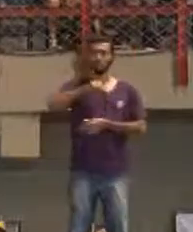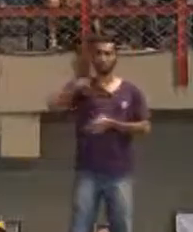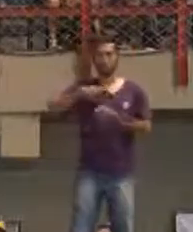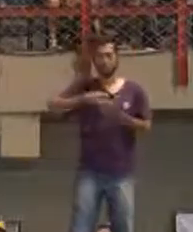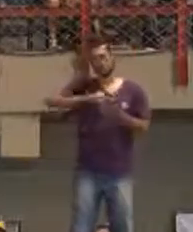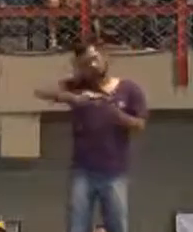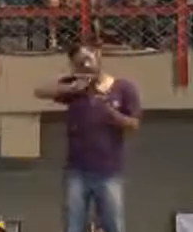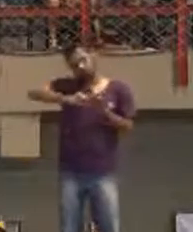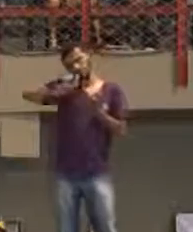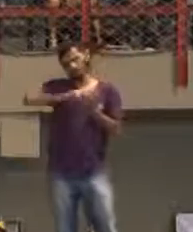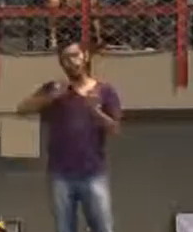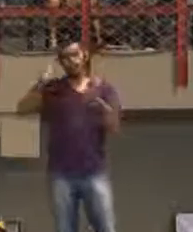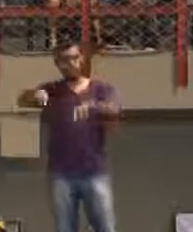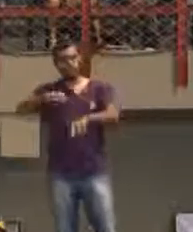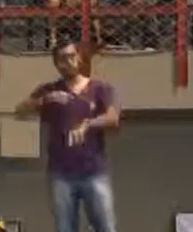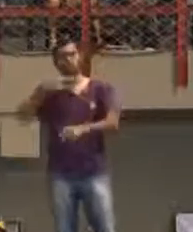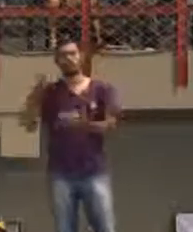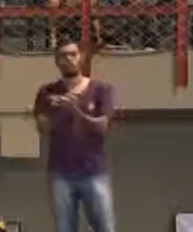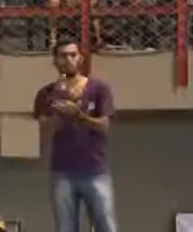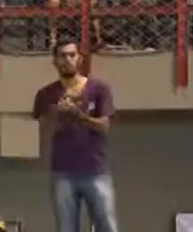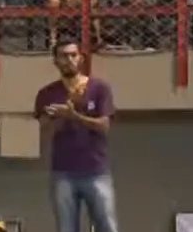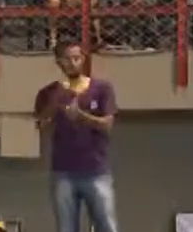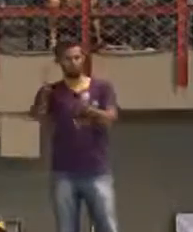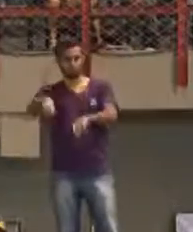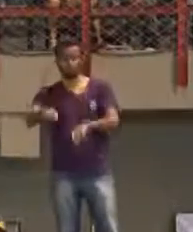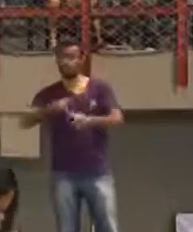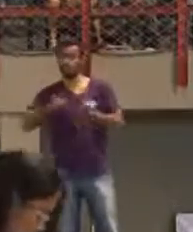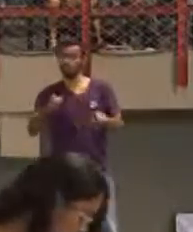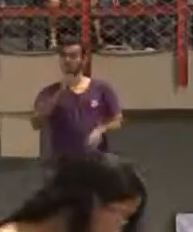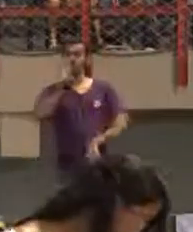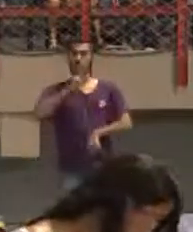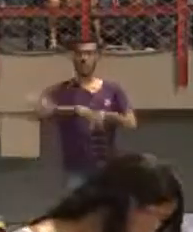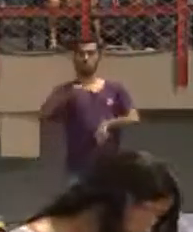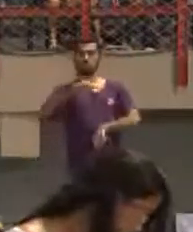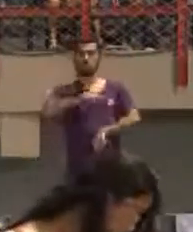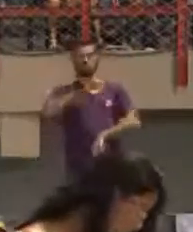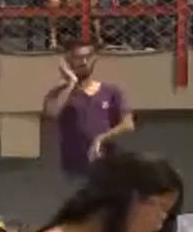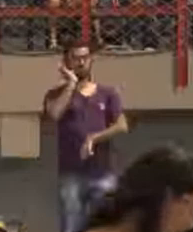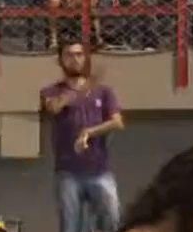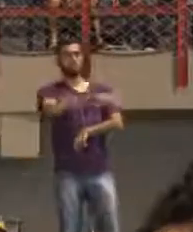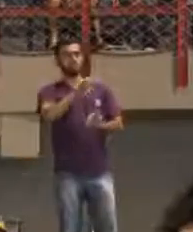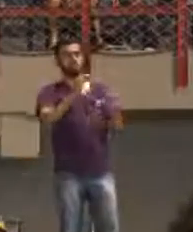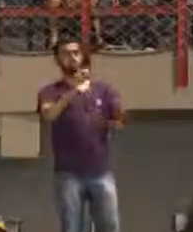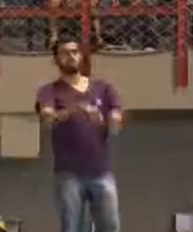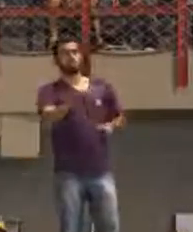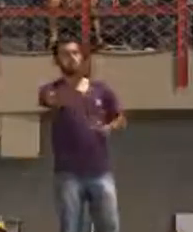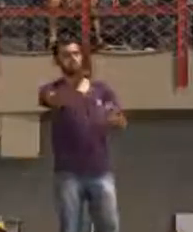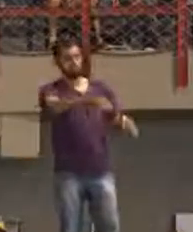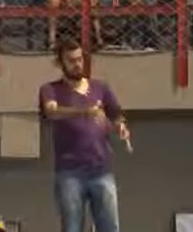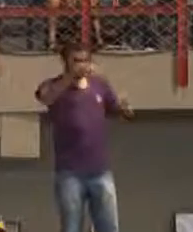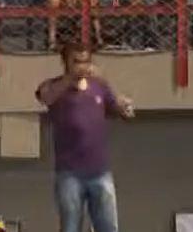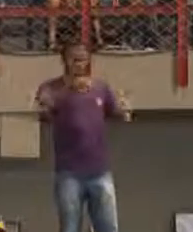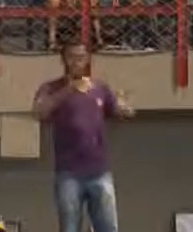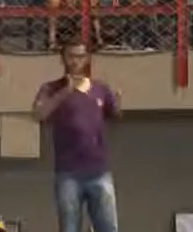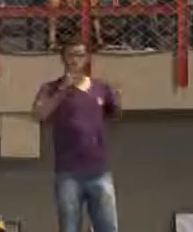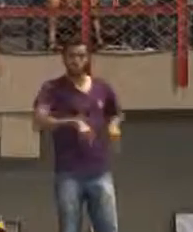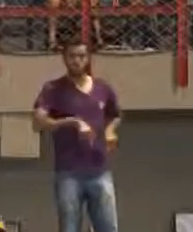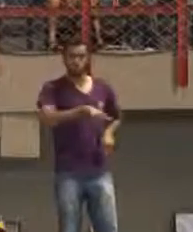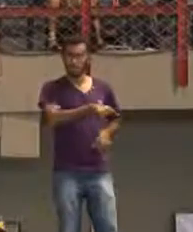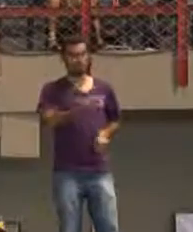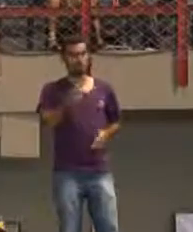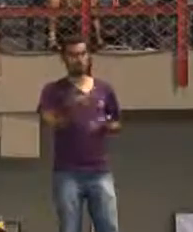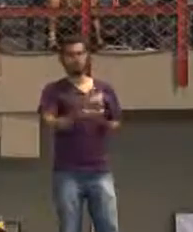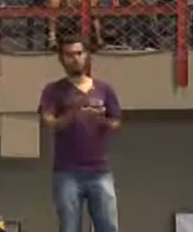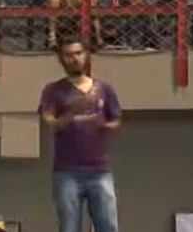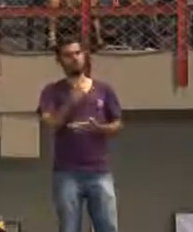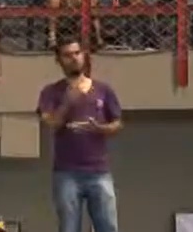rascunho a gente pode errar, mas no texto definitivo, na folha definitiva, não, certo? Compromete